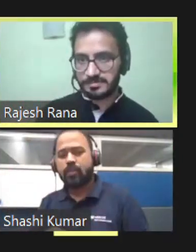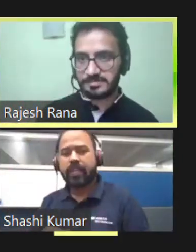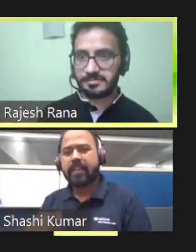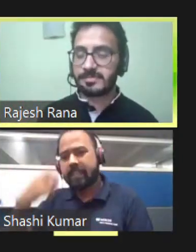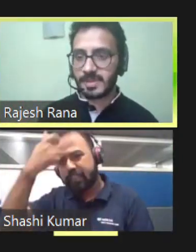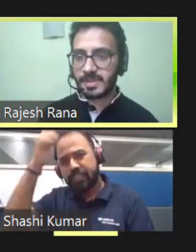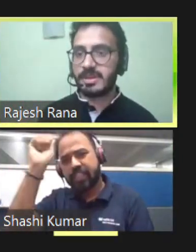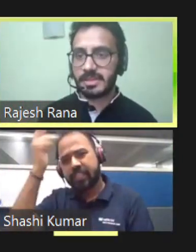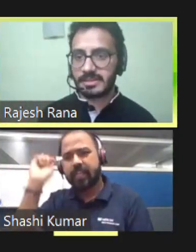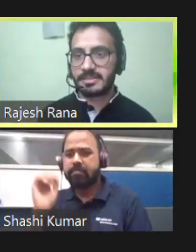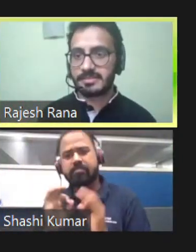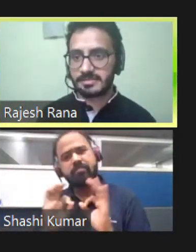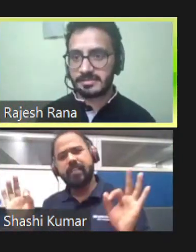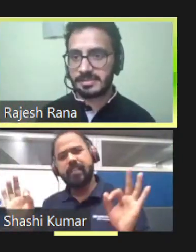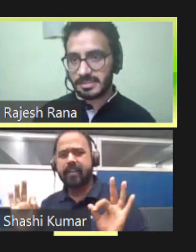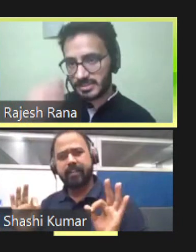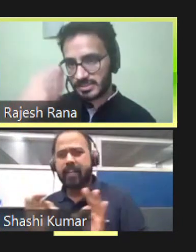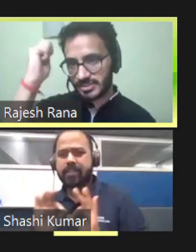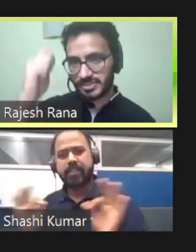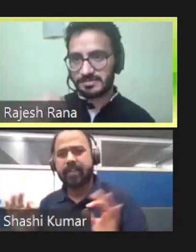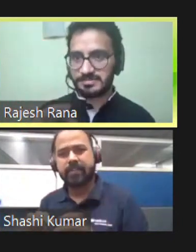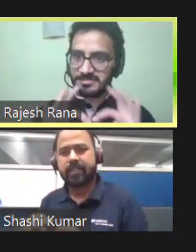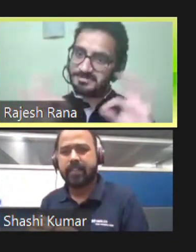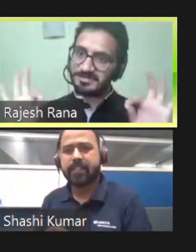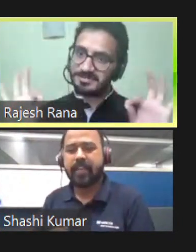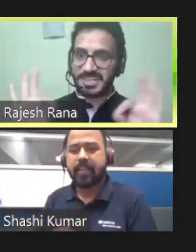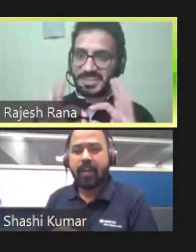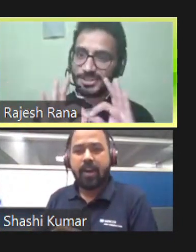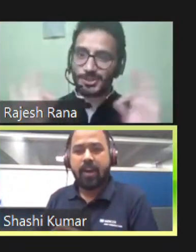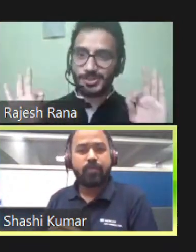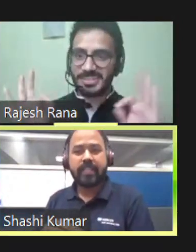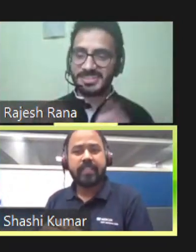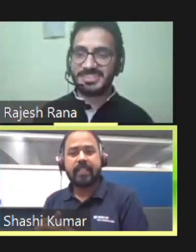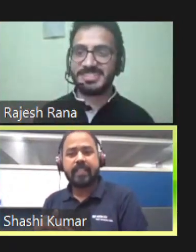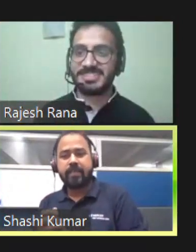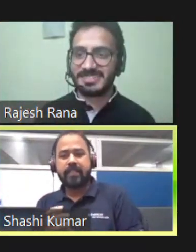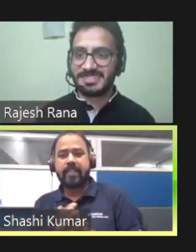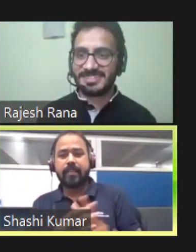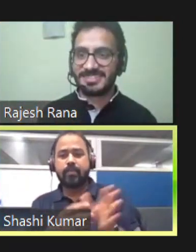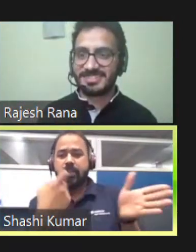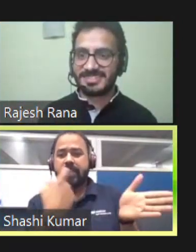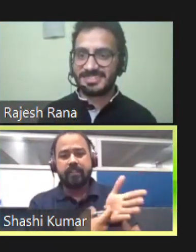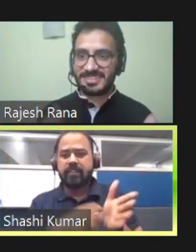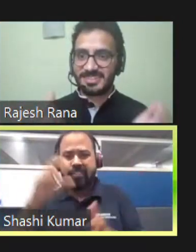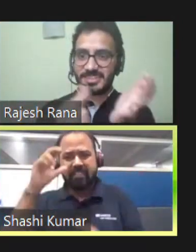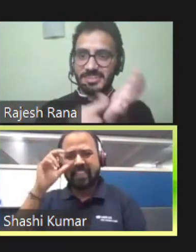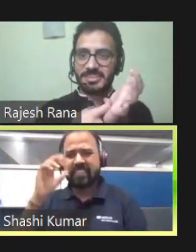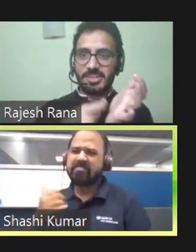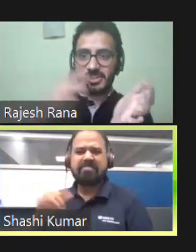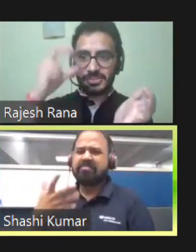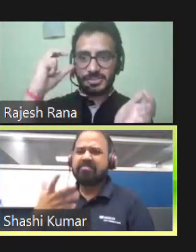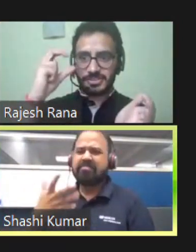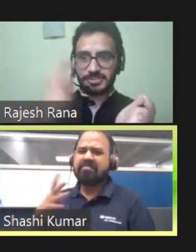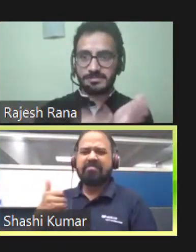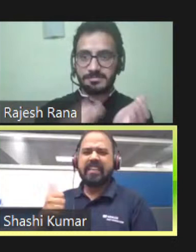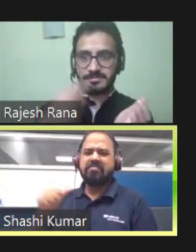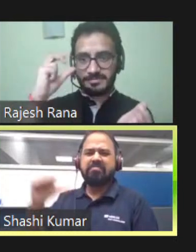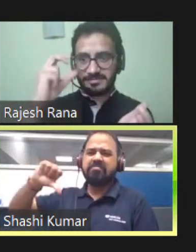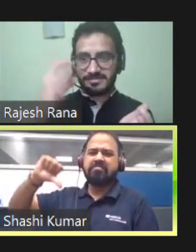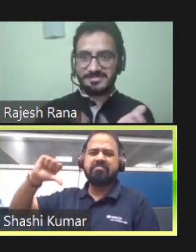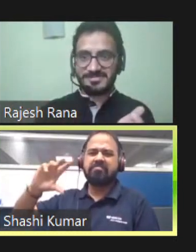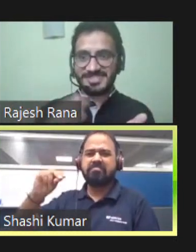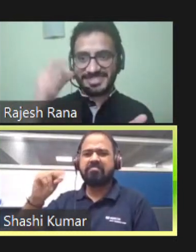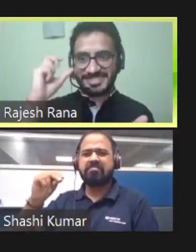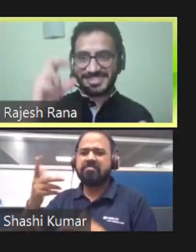वो कह रहे हैं कि शशि ना बढ़िया है, अच्छा है। अब वो राजेश की कैसे बात करेंगे? वो बोलेंगे राजेश नहीं,